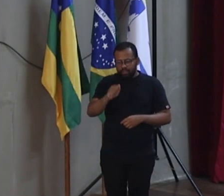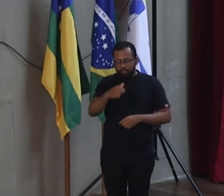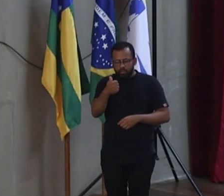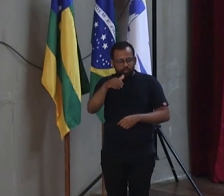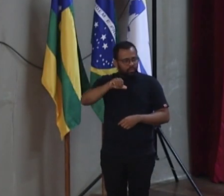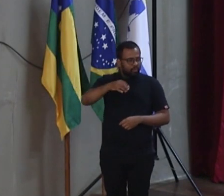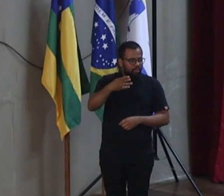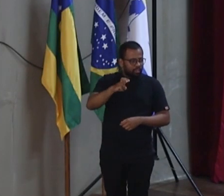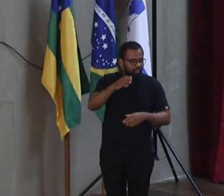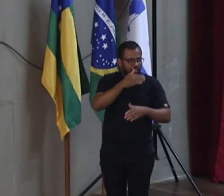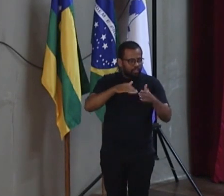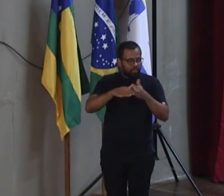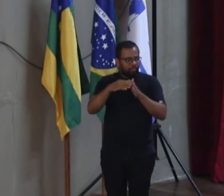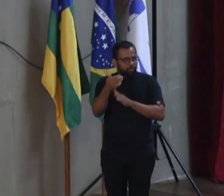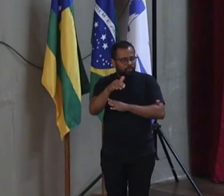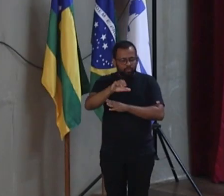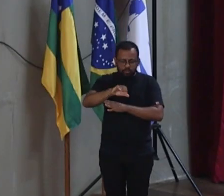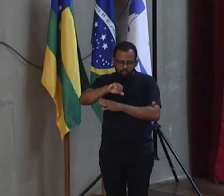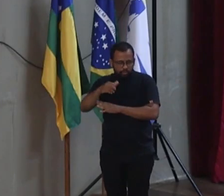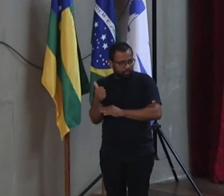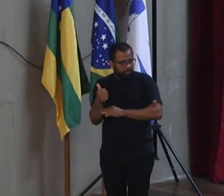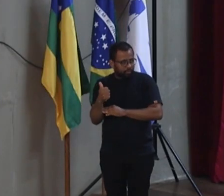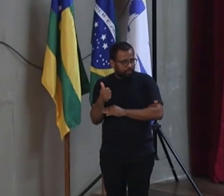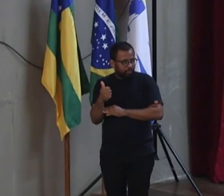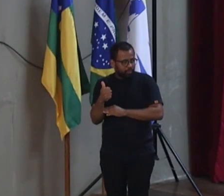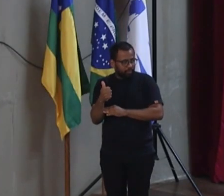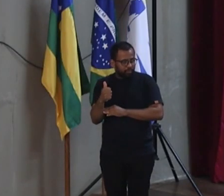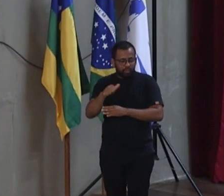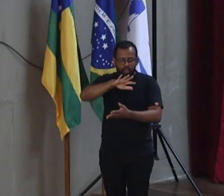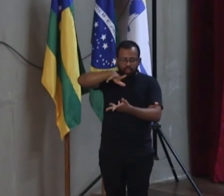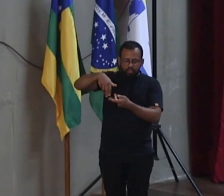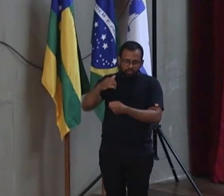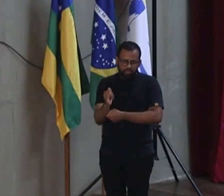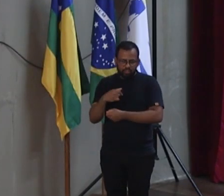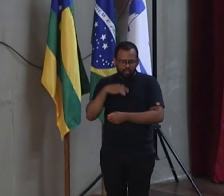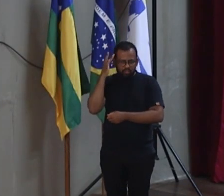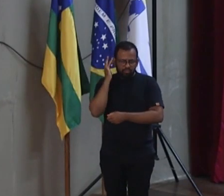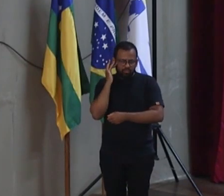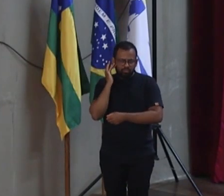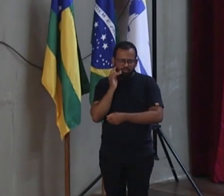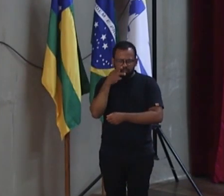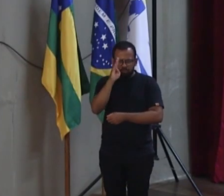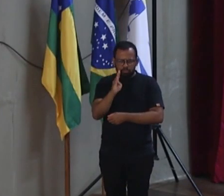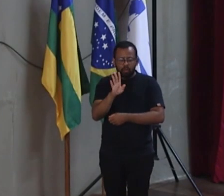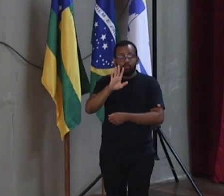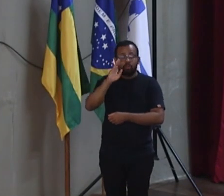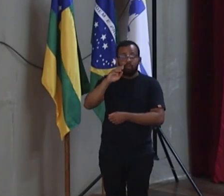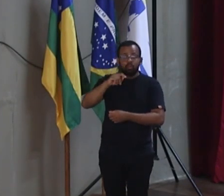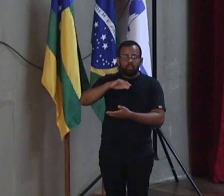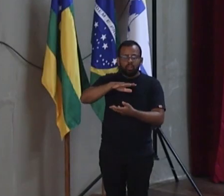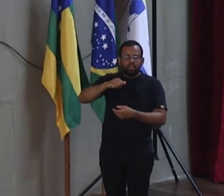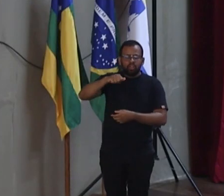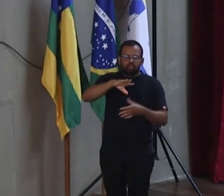1947 e 1991. No âmbito internacional, acho que eu falei nacional. No âmbito